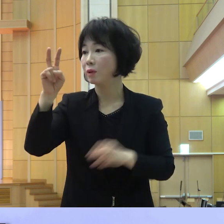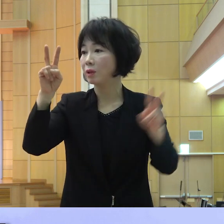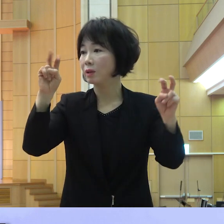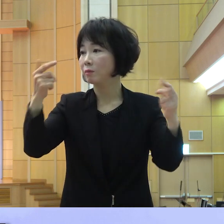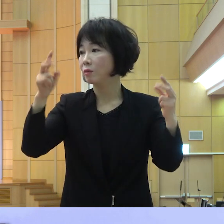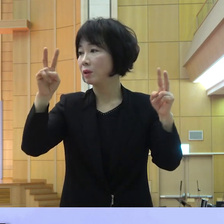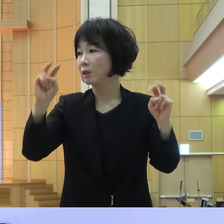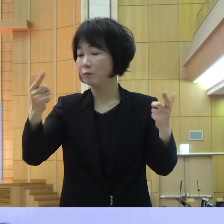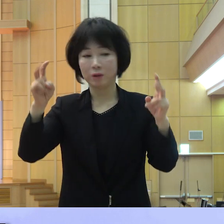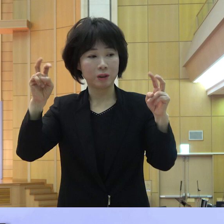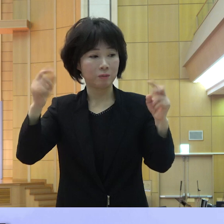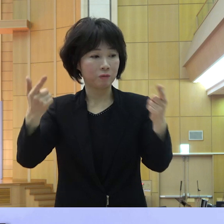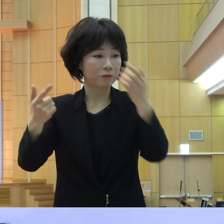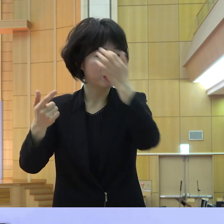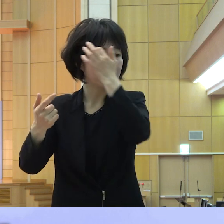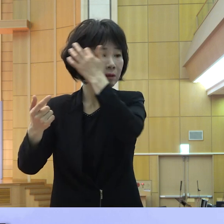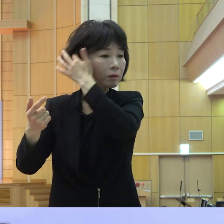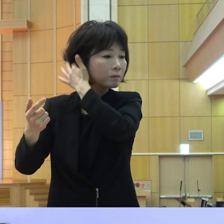마태복음